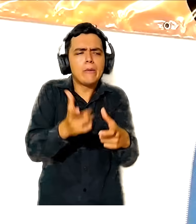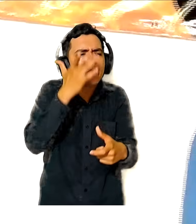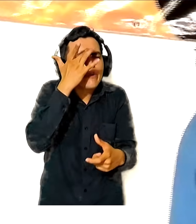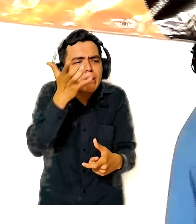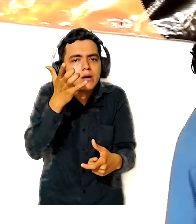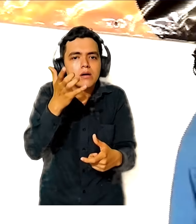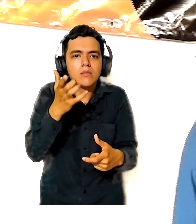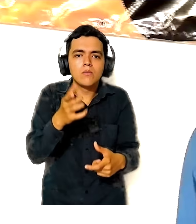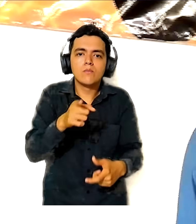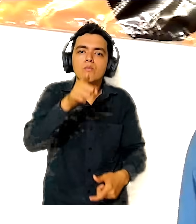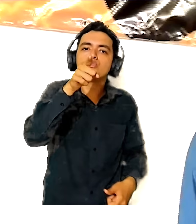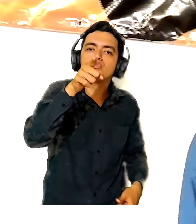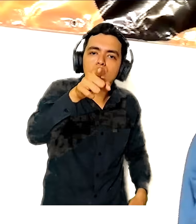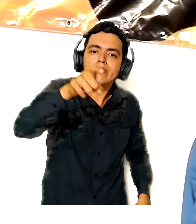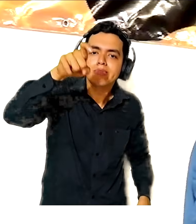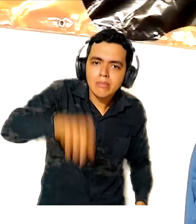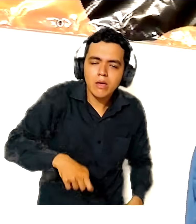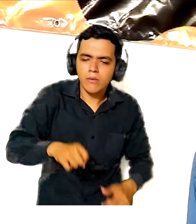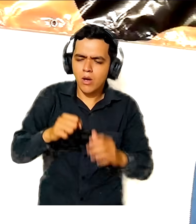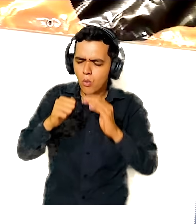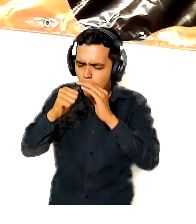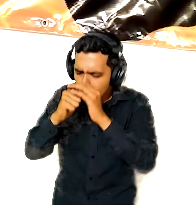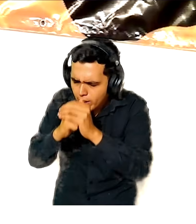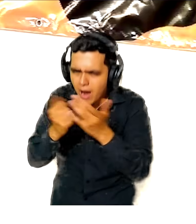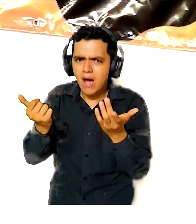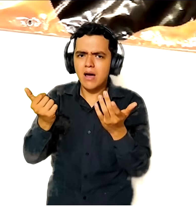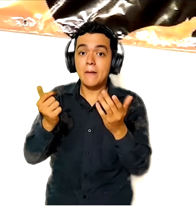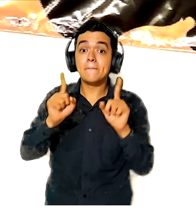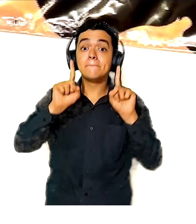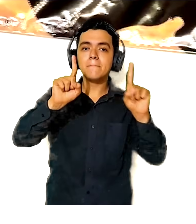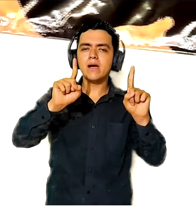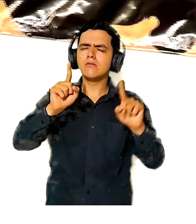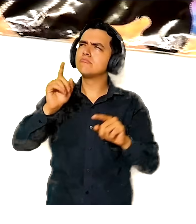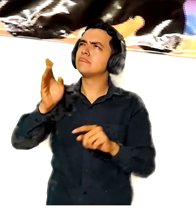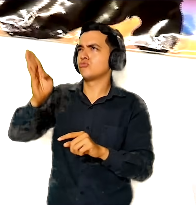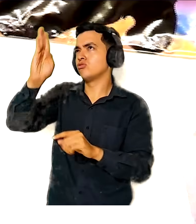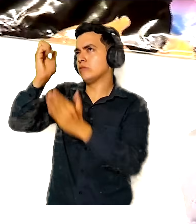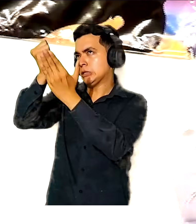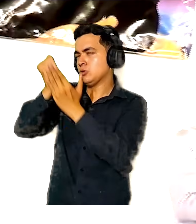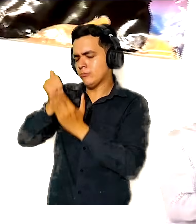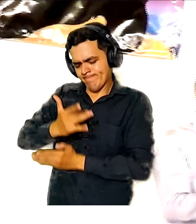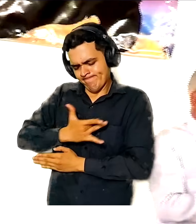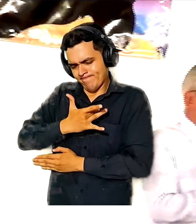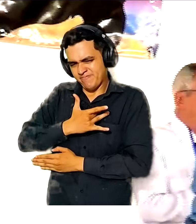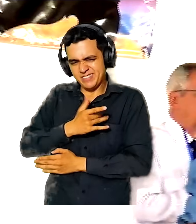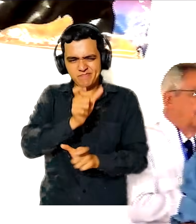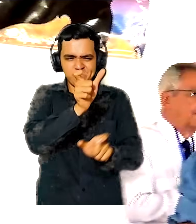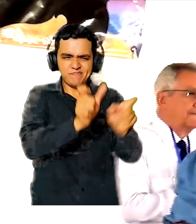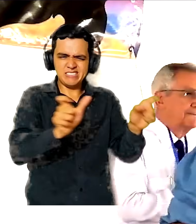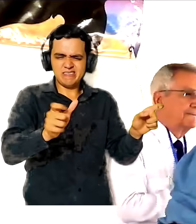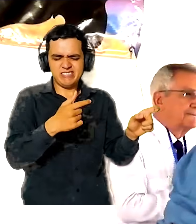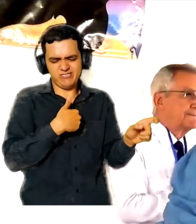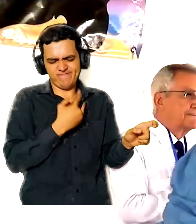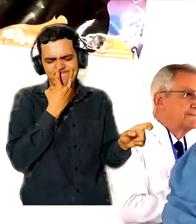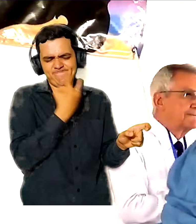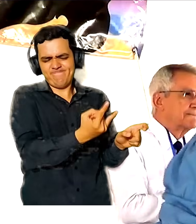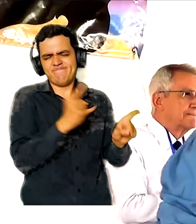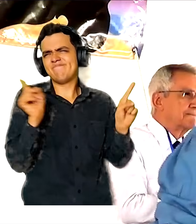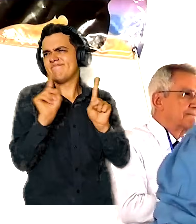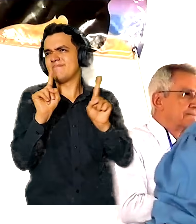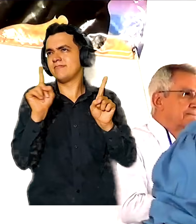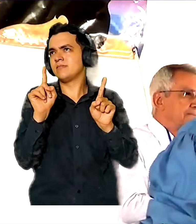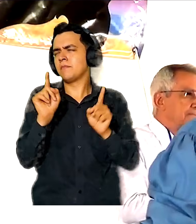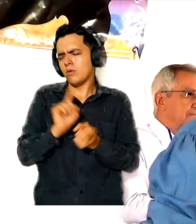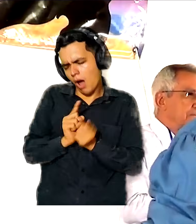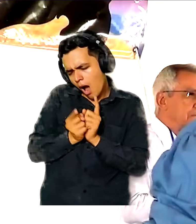Es importante que no nos descuidemos. La venida del Señor está absolutamente cerca, que no vale la